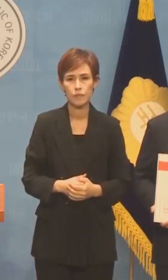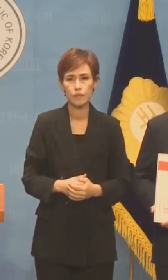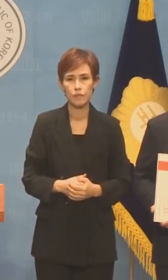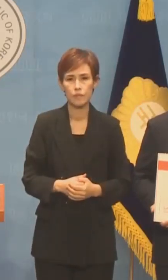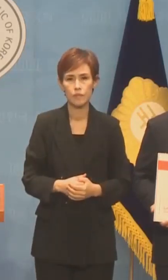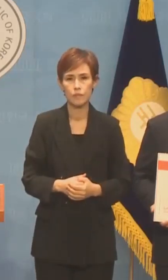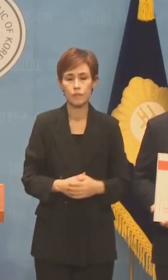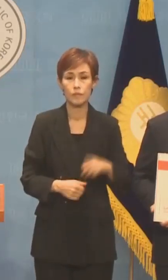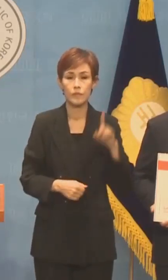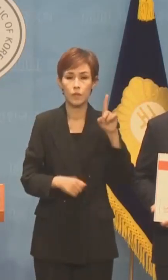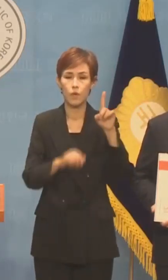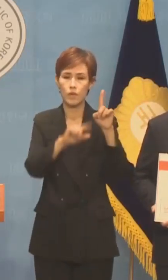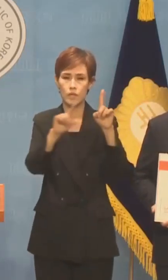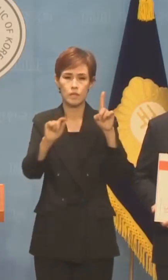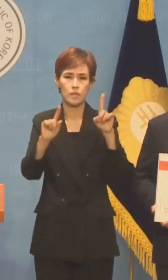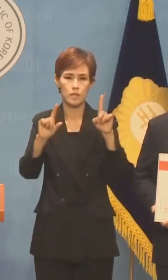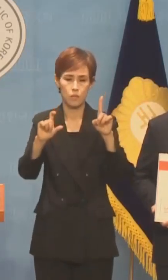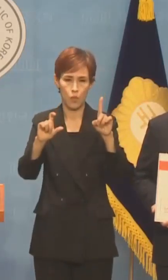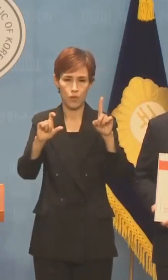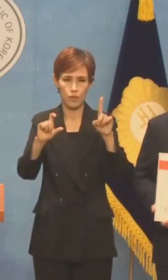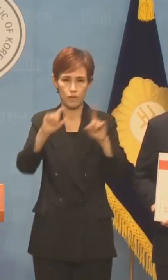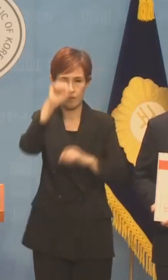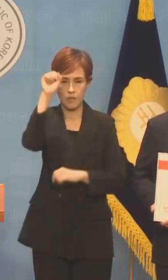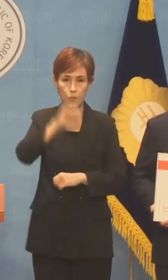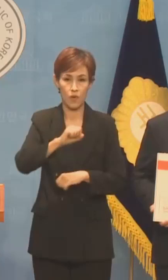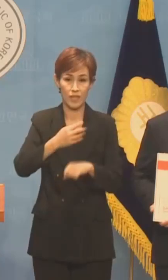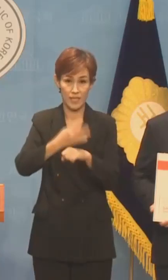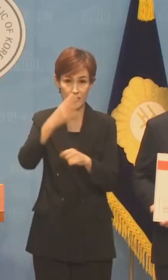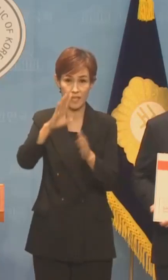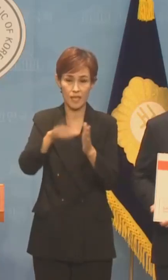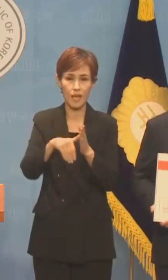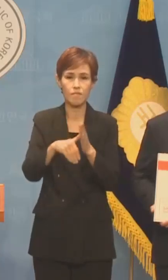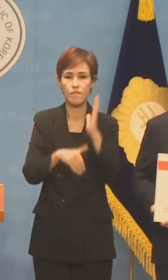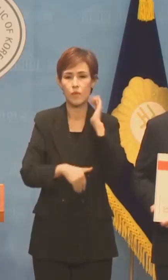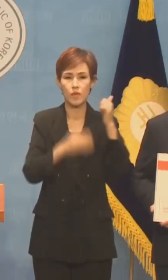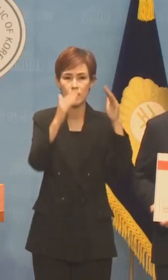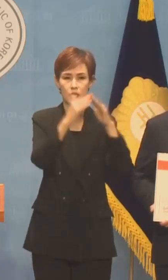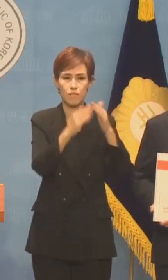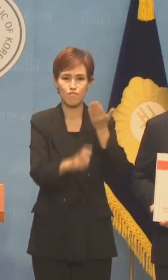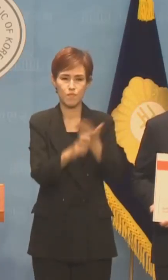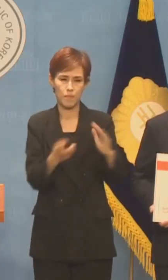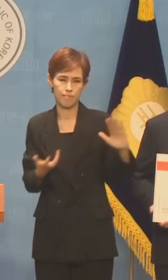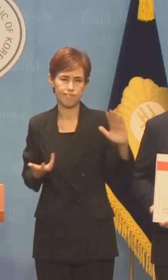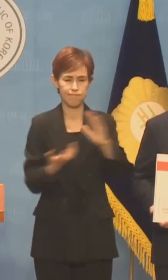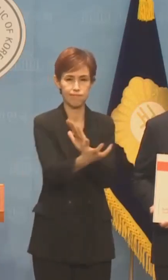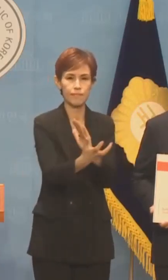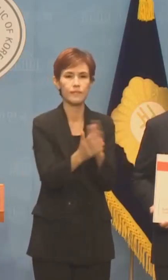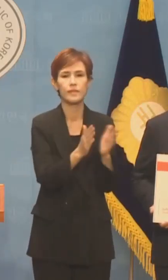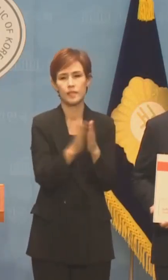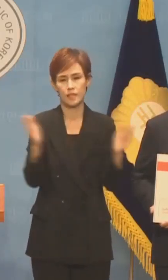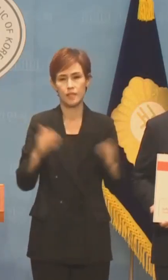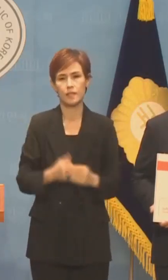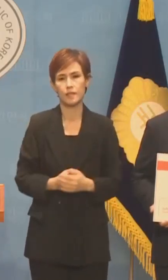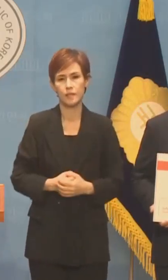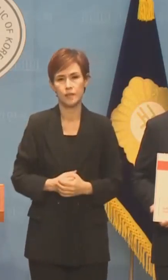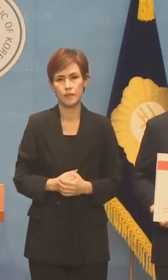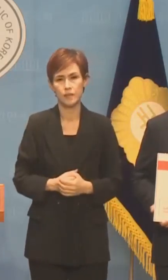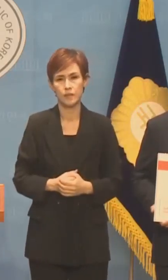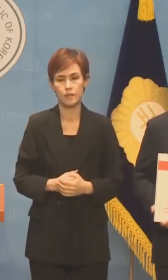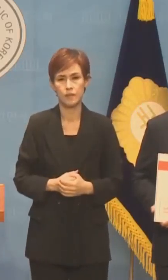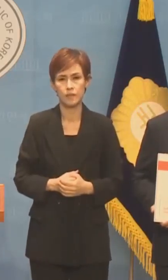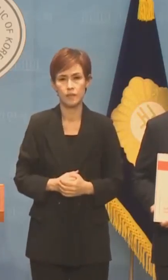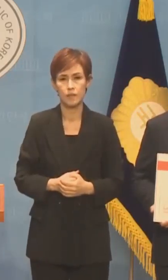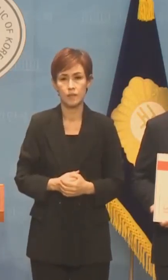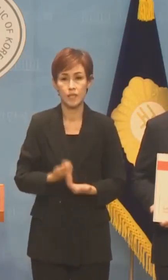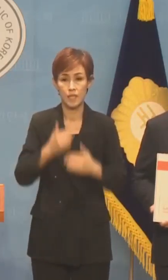15일 새벽 4시 52분 대통령 관저 불법 침입 및 작전이 개시됩니다. 이